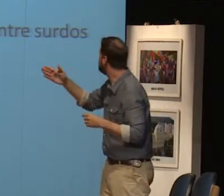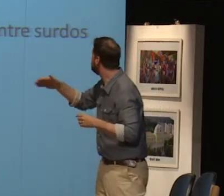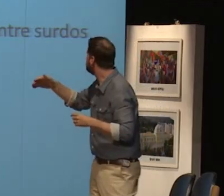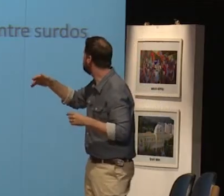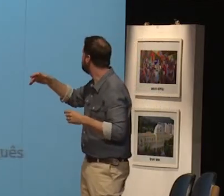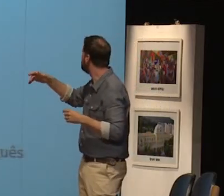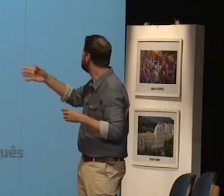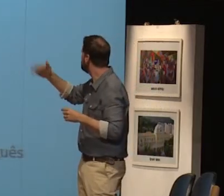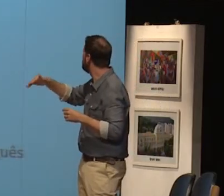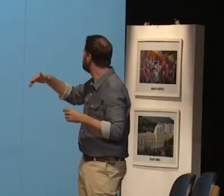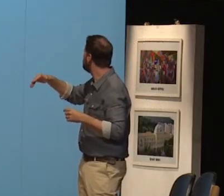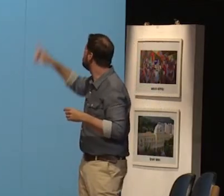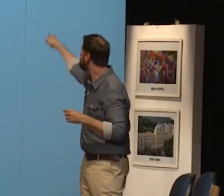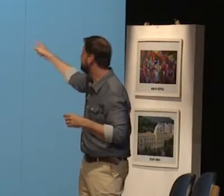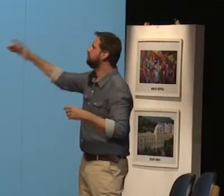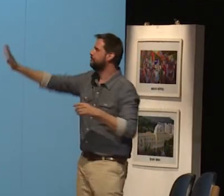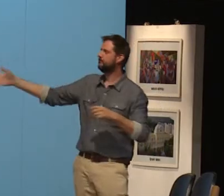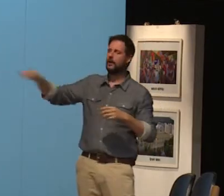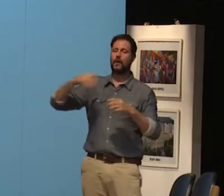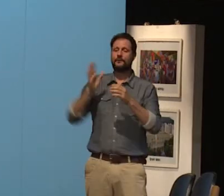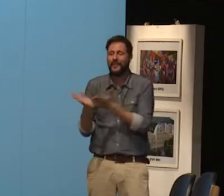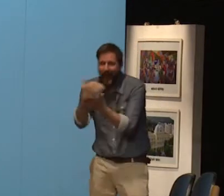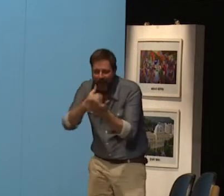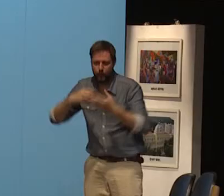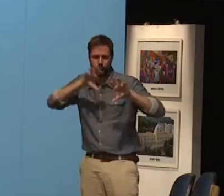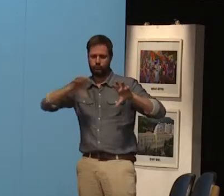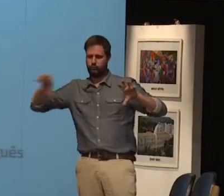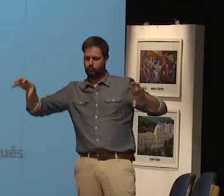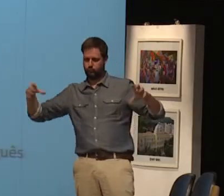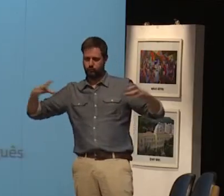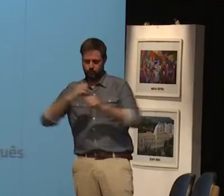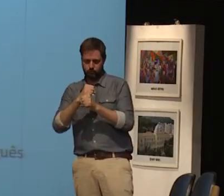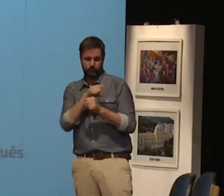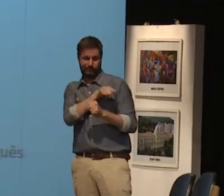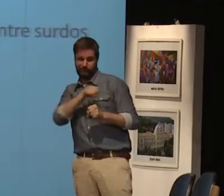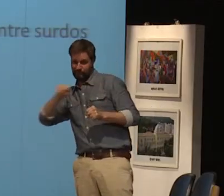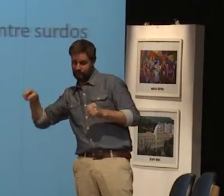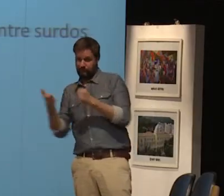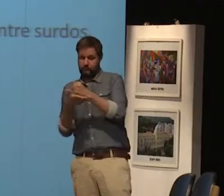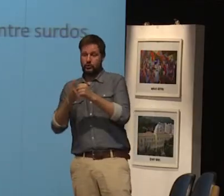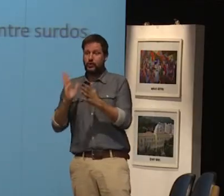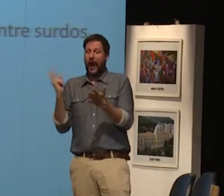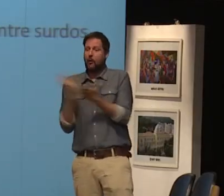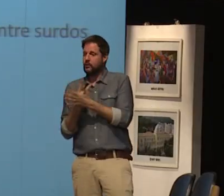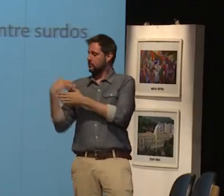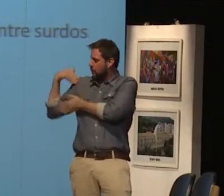dentro do espaço, falta só um pouquinho. Então, esse inventário, né, que a gente foi tendo durante